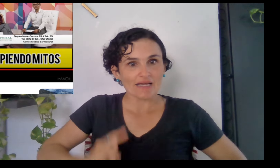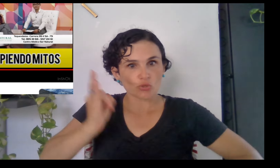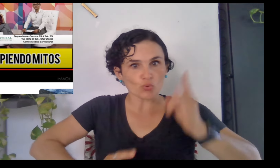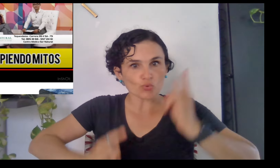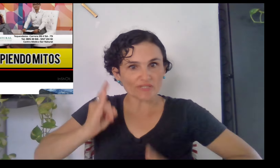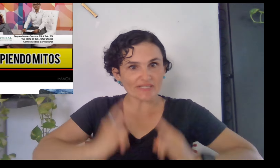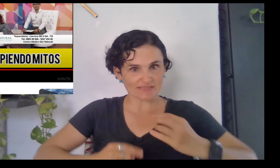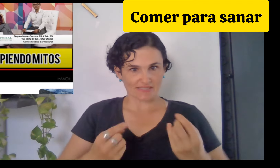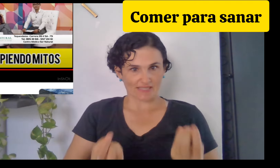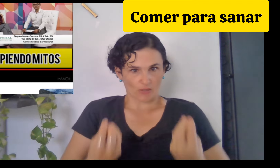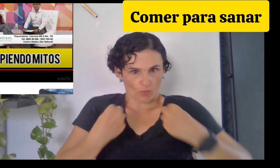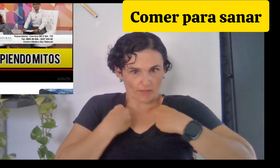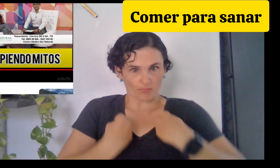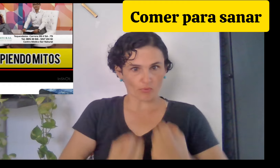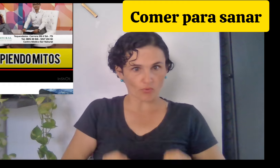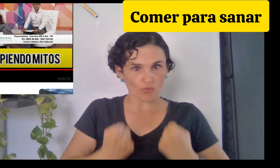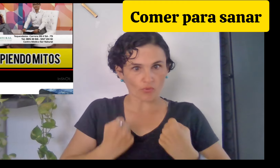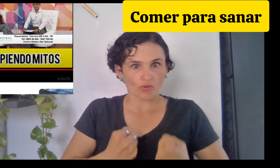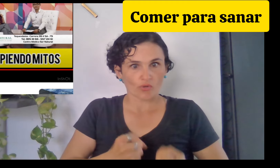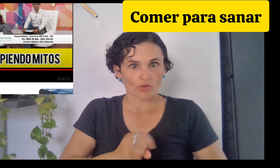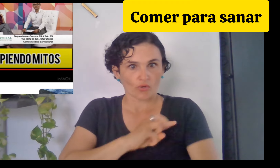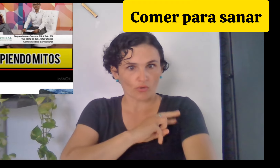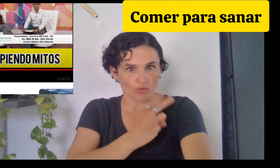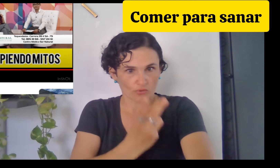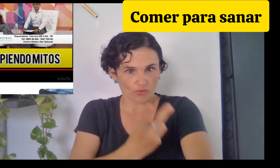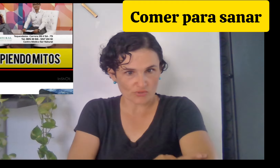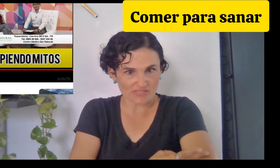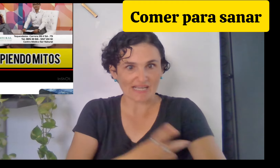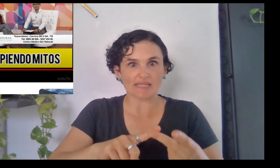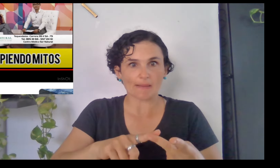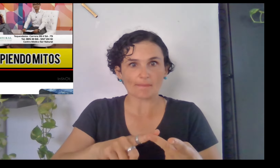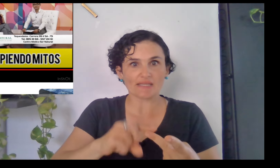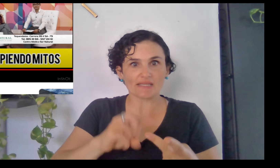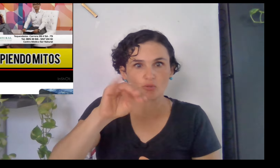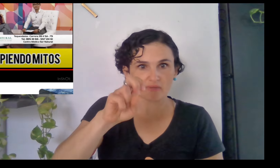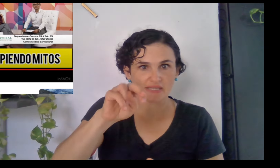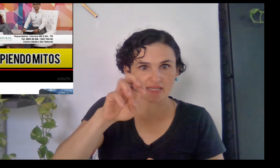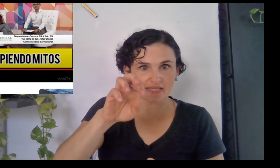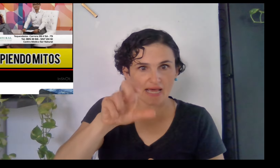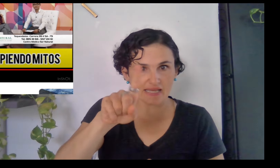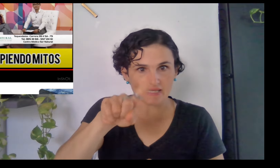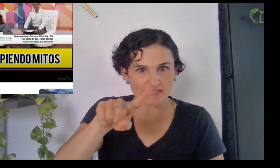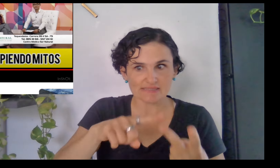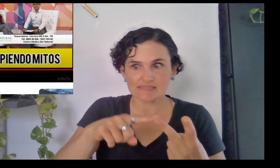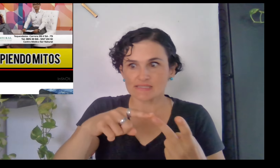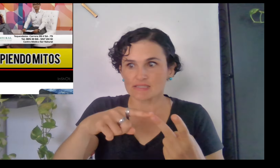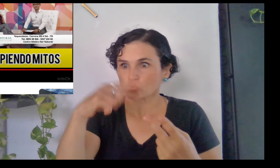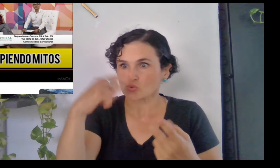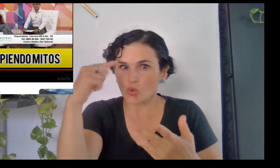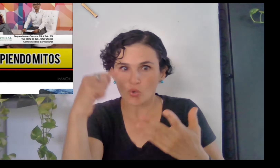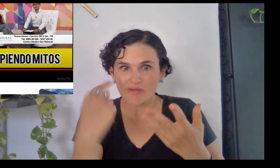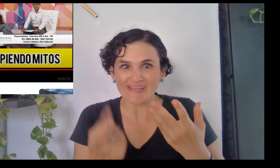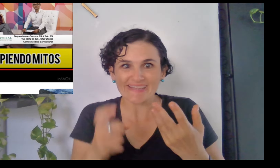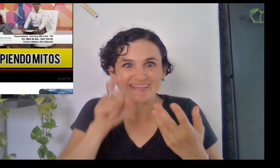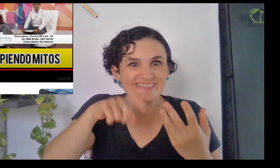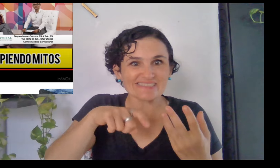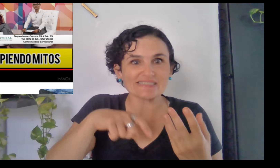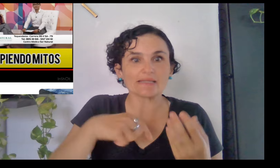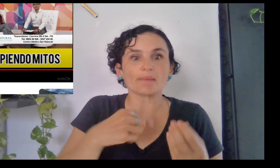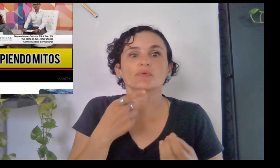nutrirse, que el cuerpo consiga las vitaminas, los minerales, todo lo que necesita. Por